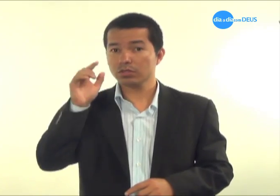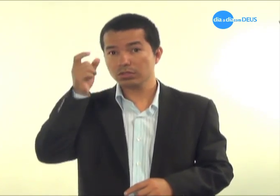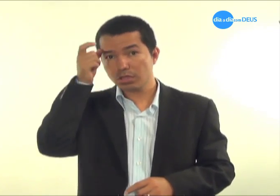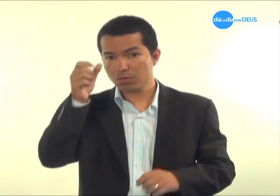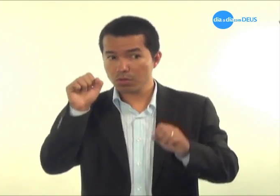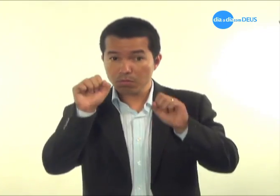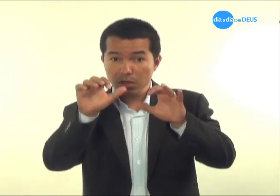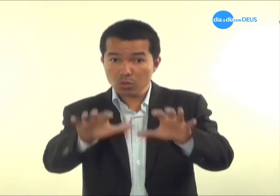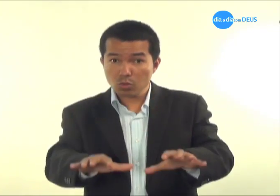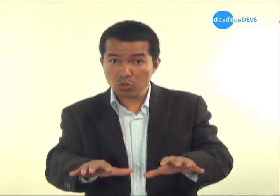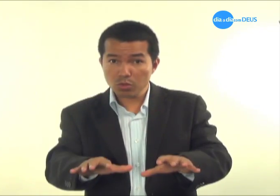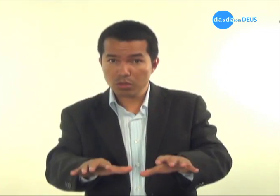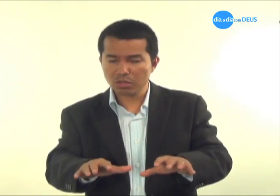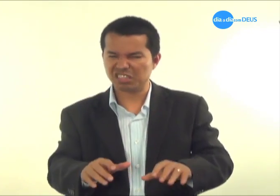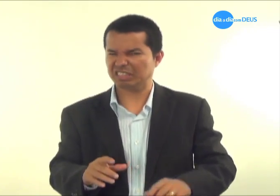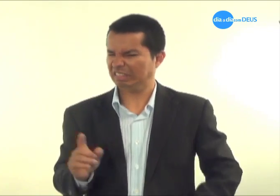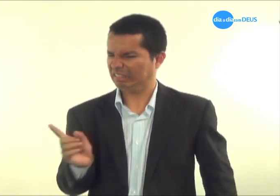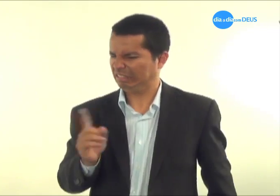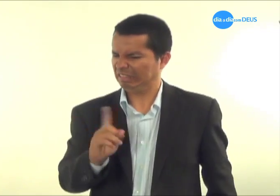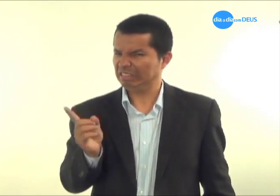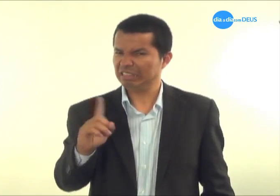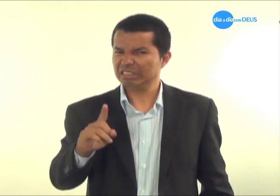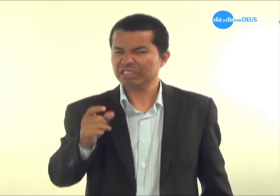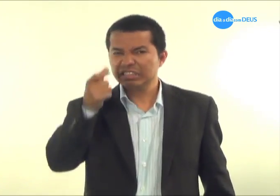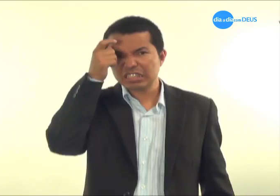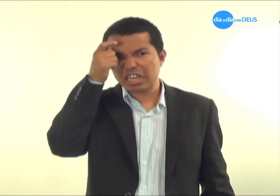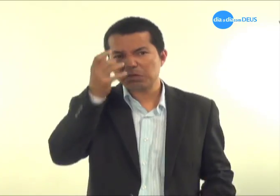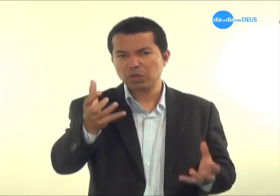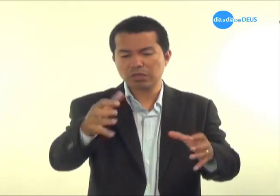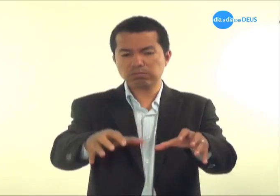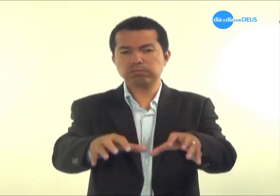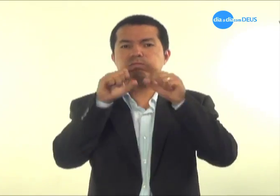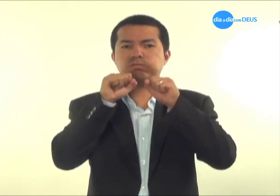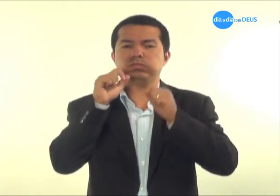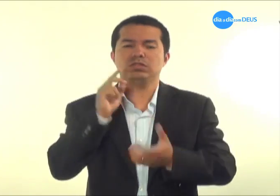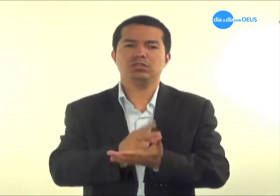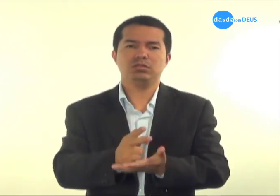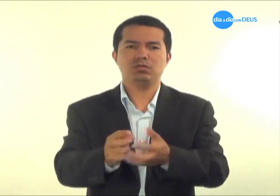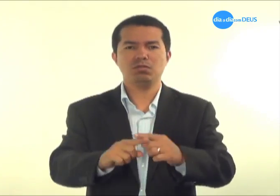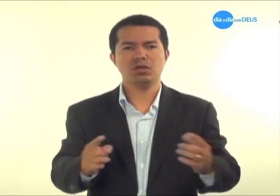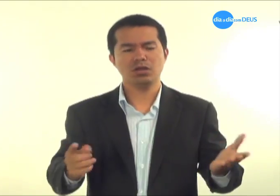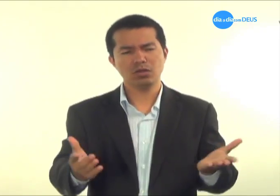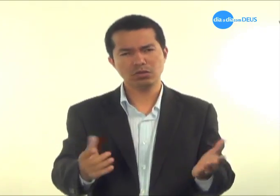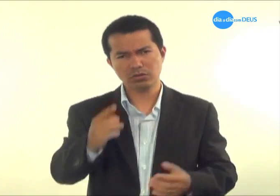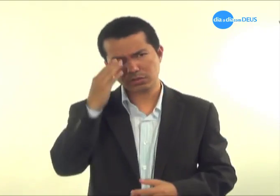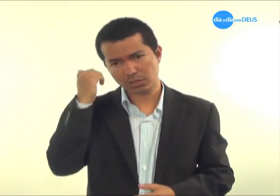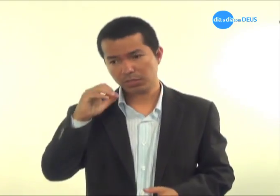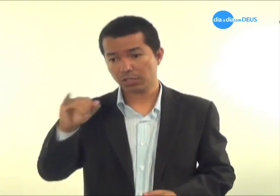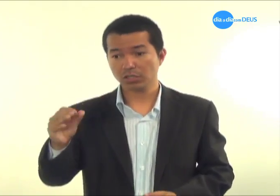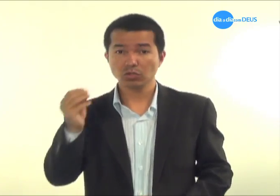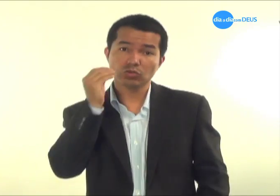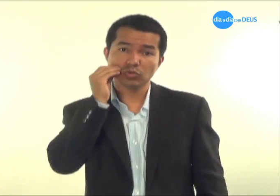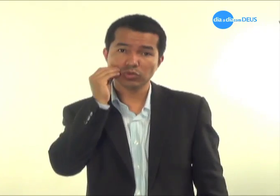bênção, mas ela é uma desgraça. O final da vida de Judas é que depois que ele cai em si, descobre